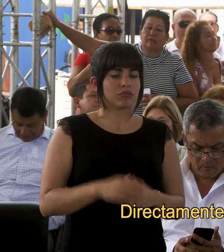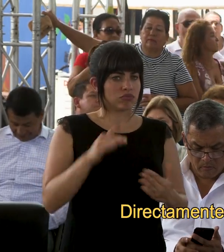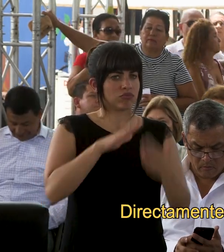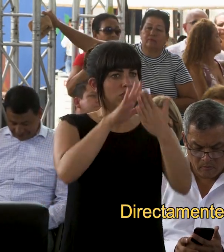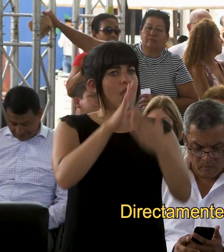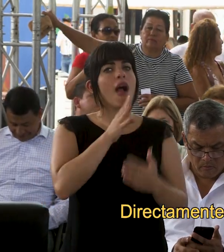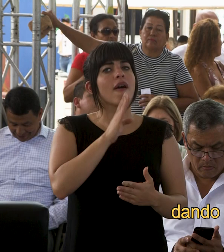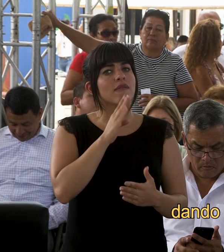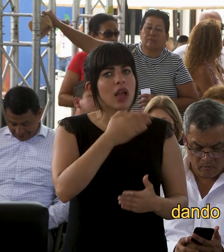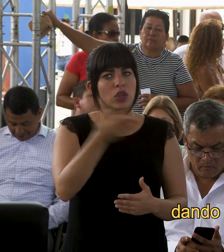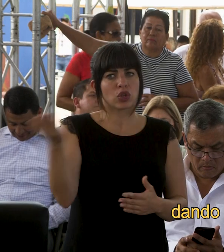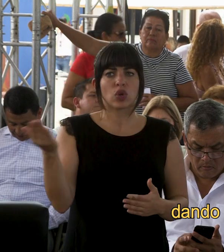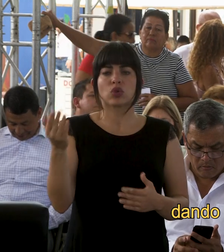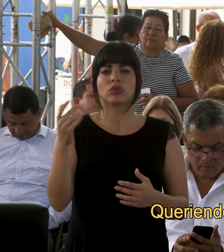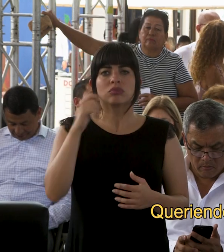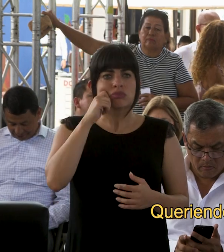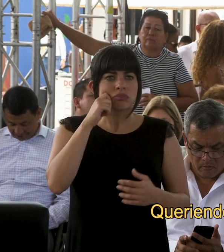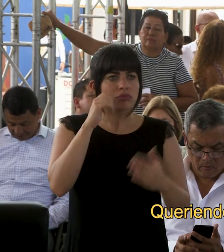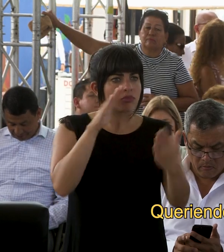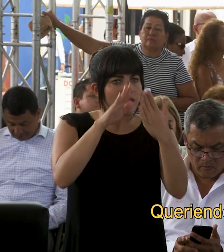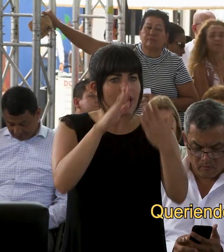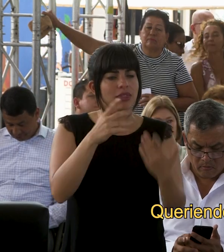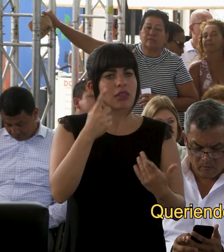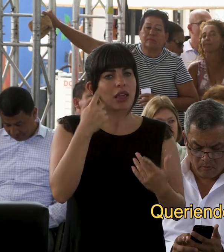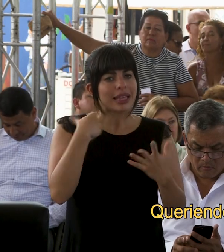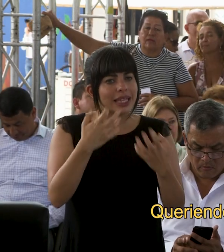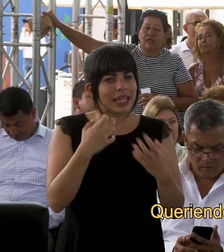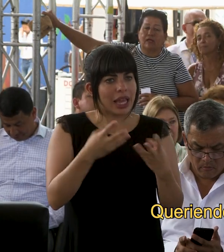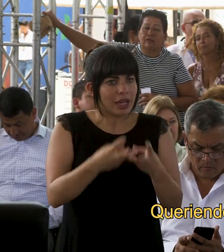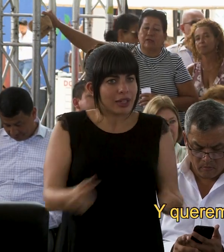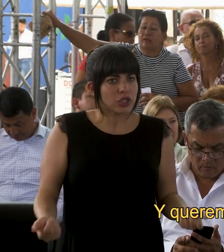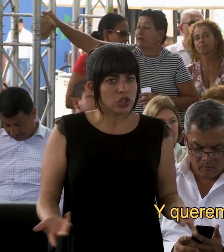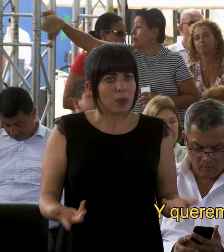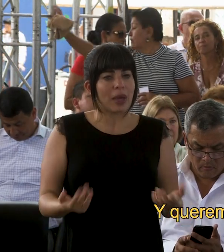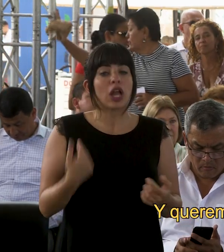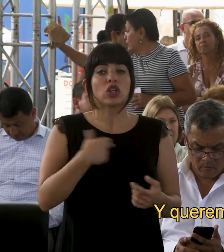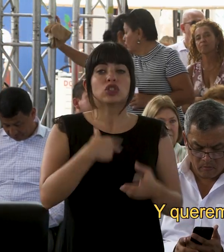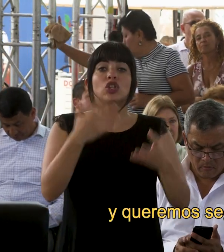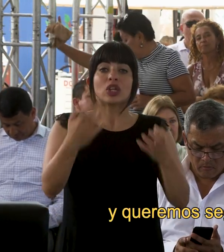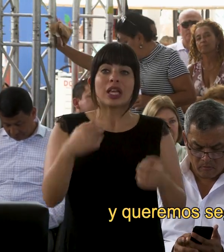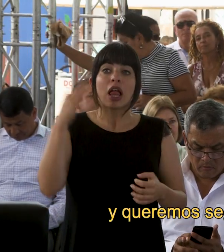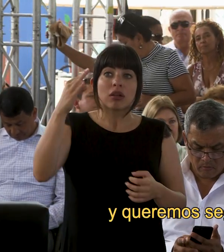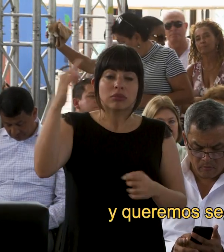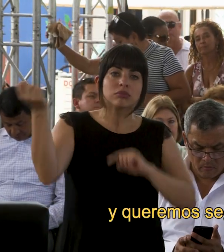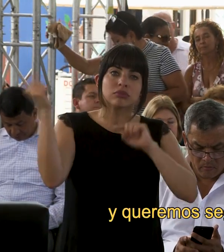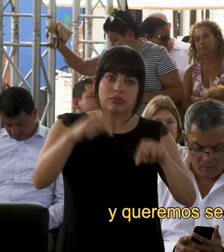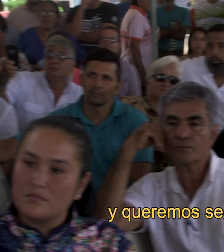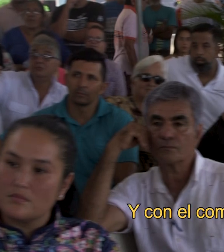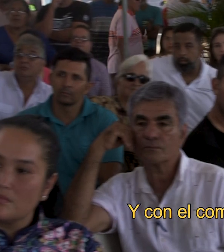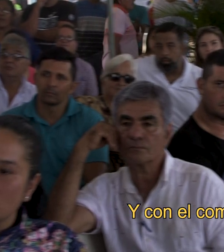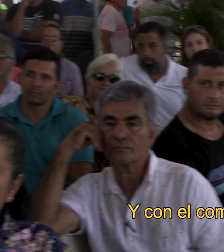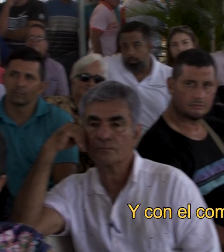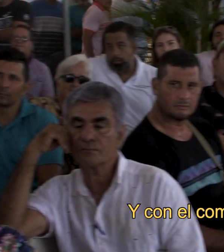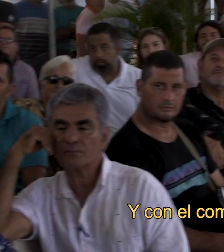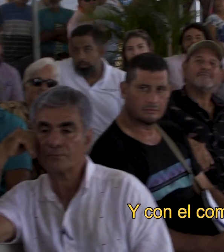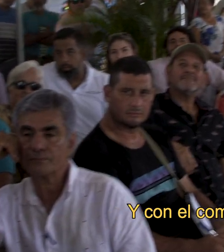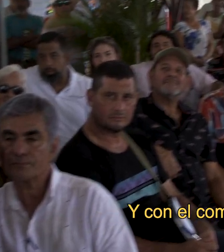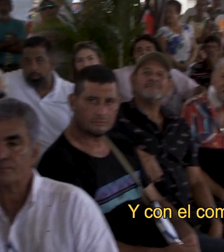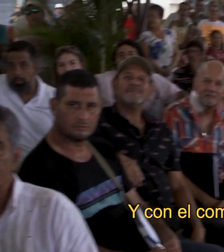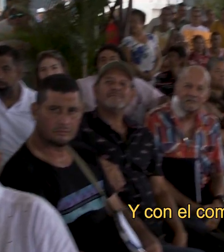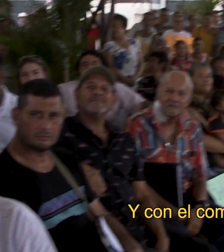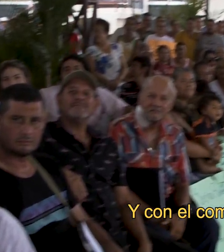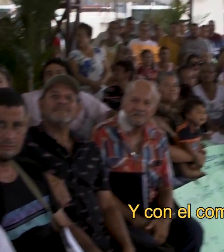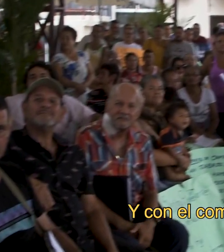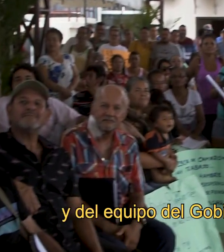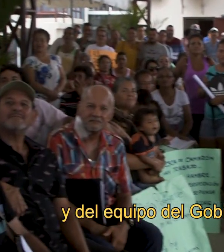directamente hablándoles, dando la cara, queriendo resolver. Y queremos volver y queremos seguir trabajando. Y con el